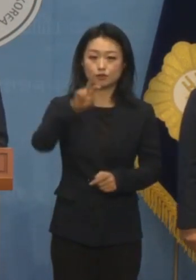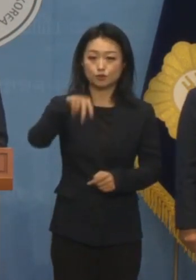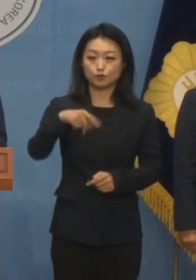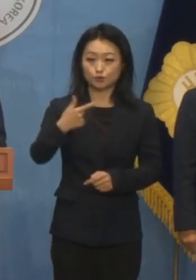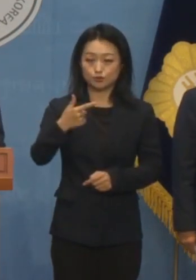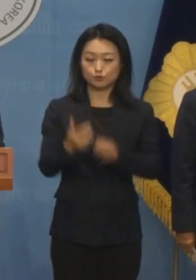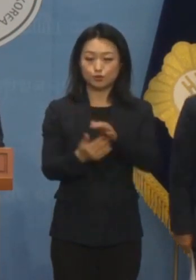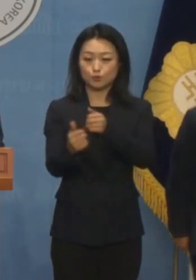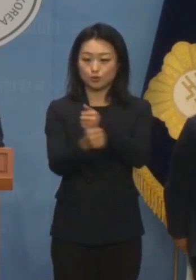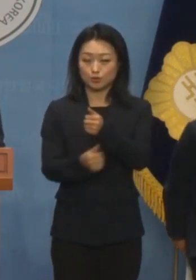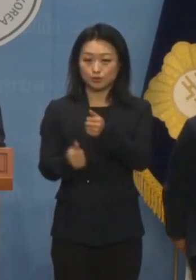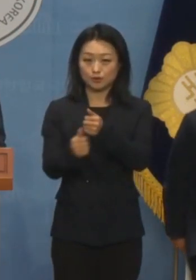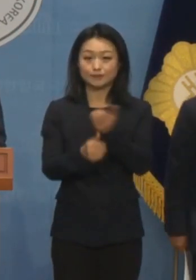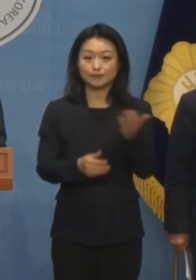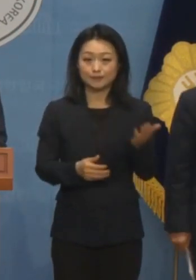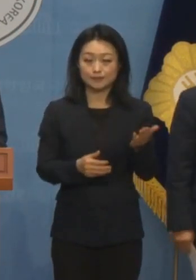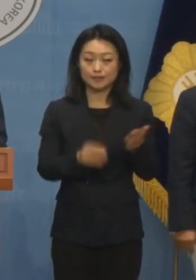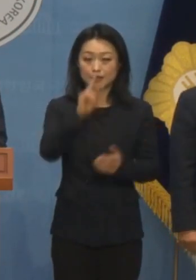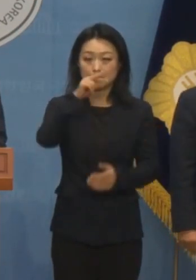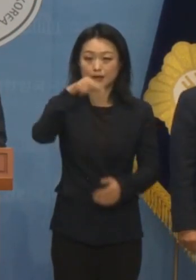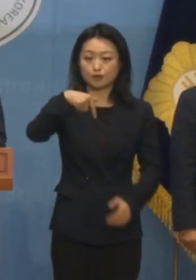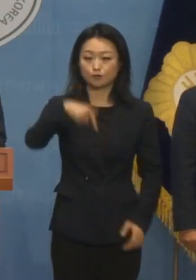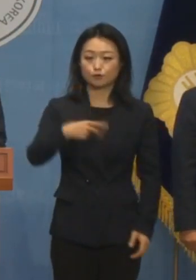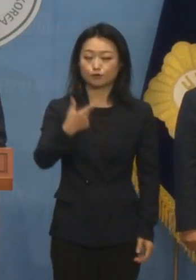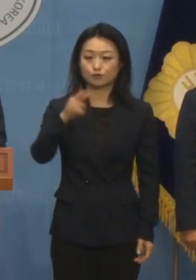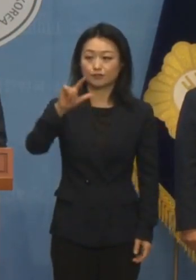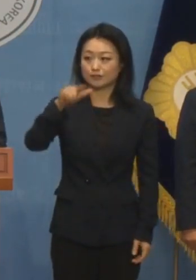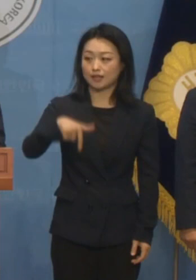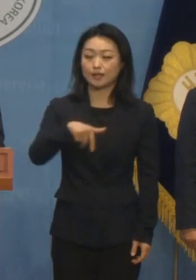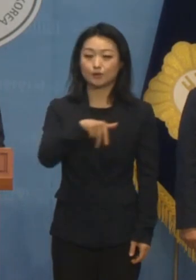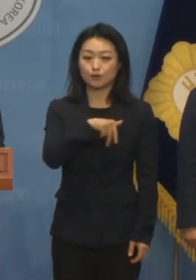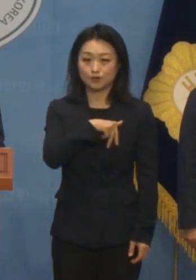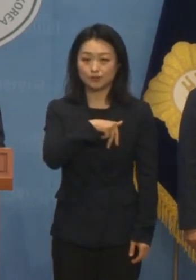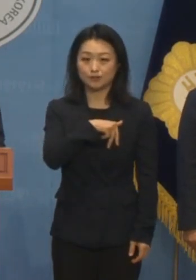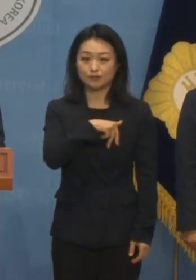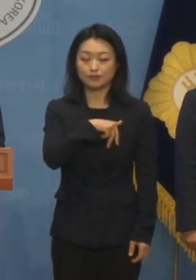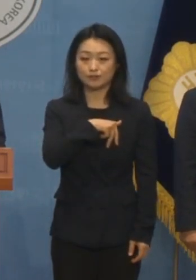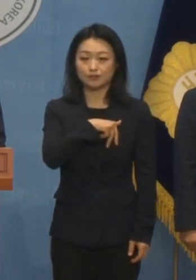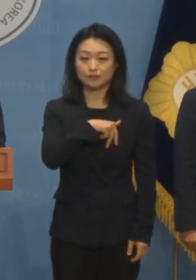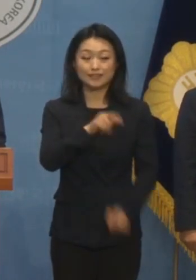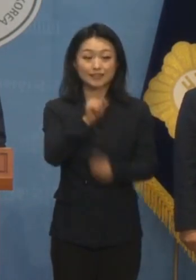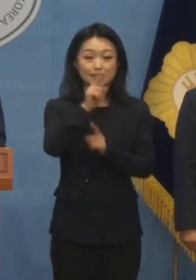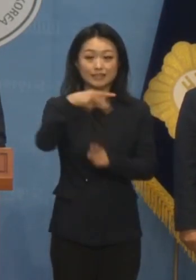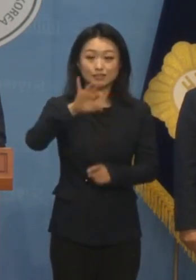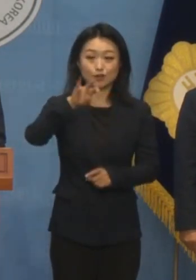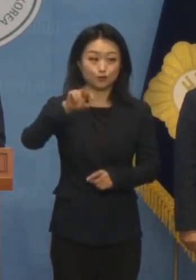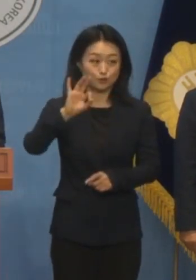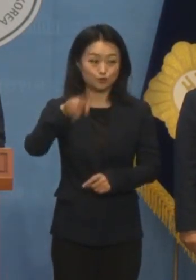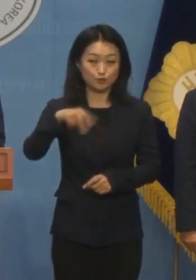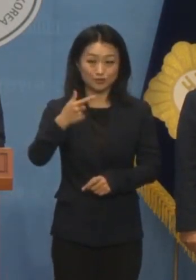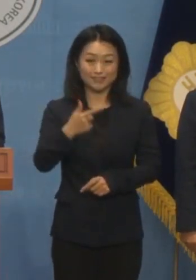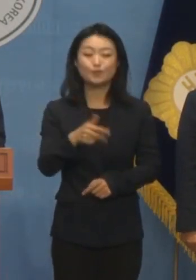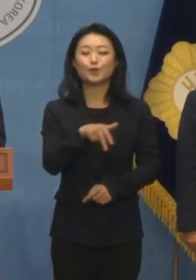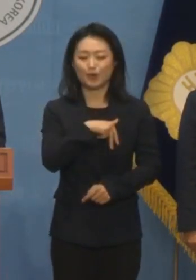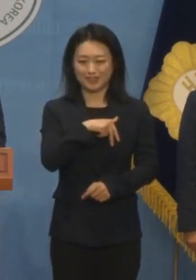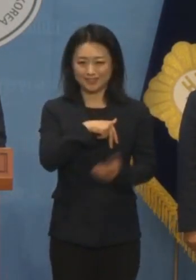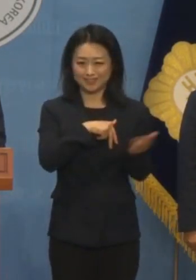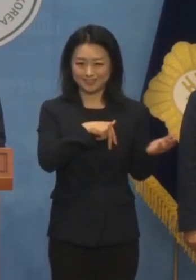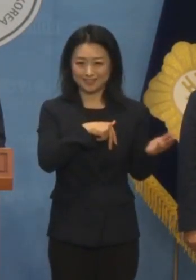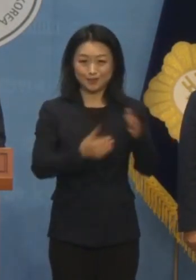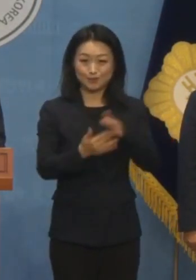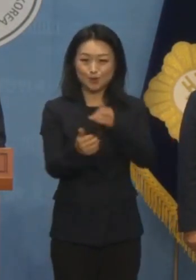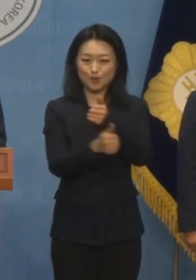최고위원님 참석하셨습니다. 박균택 의원님 참석하셨습니다. 이성윤 의원님 참석하셨습니다.